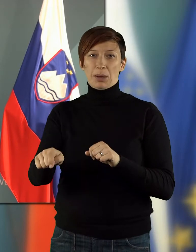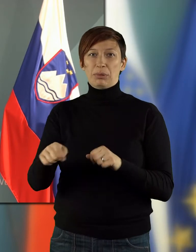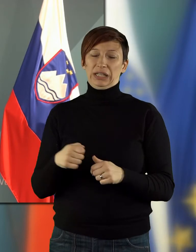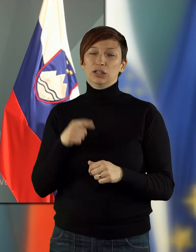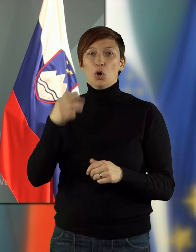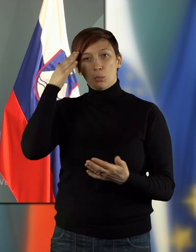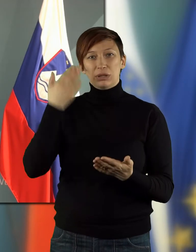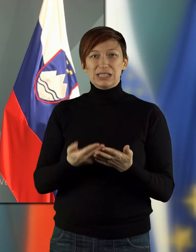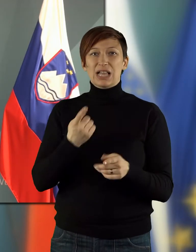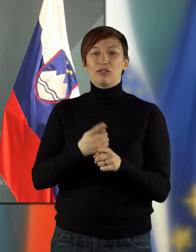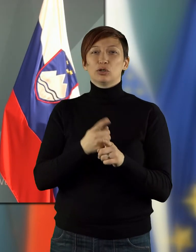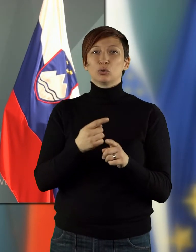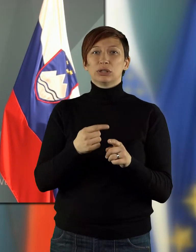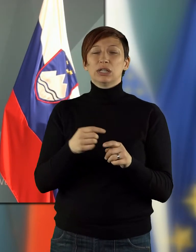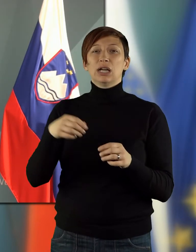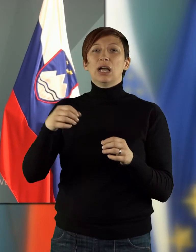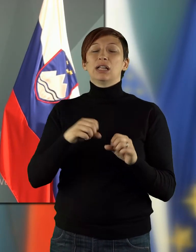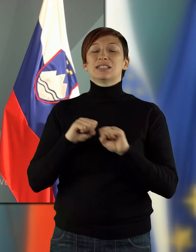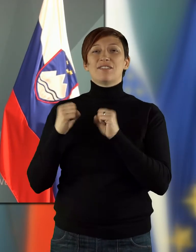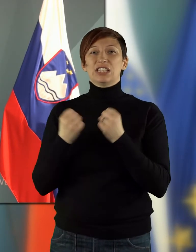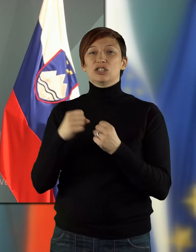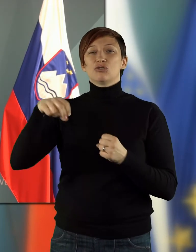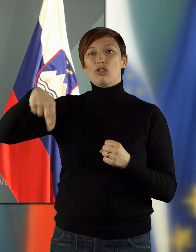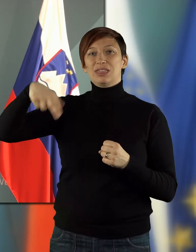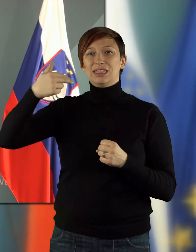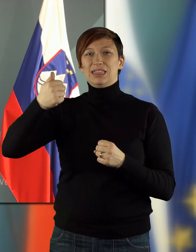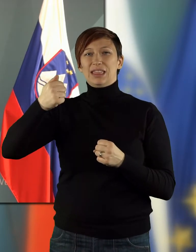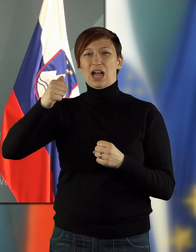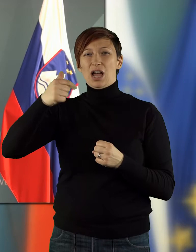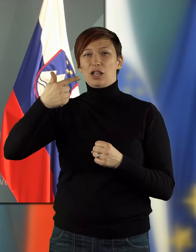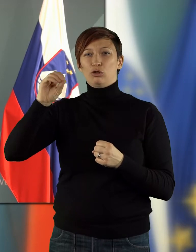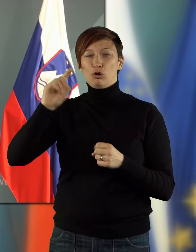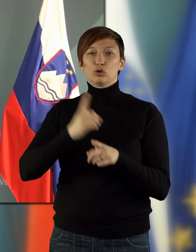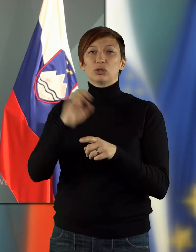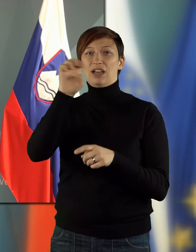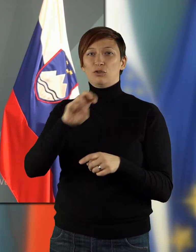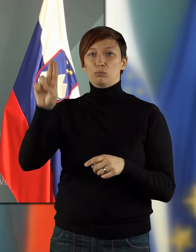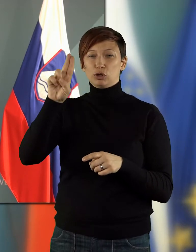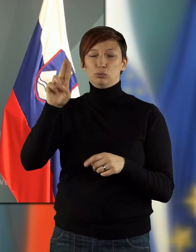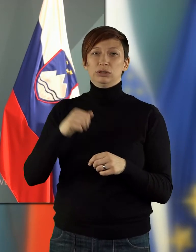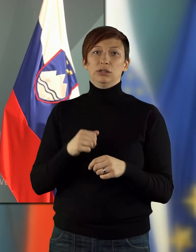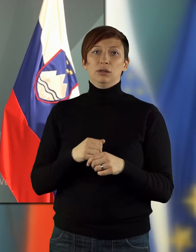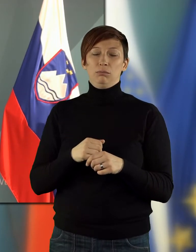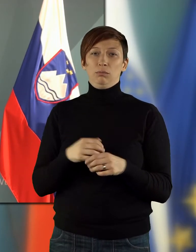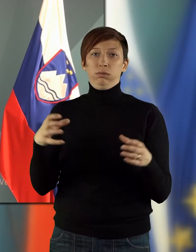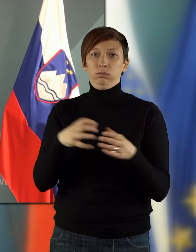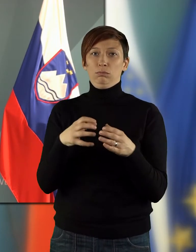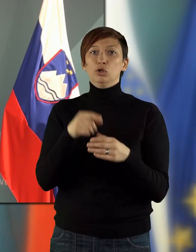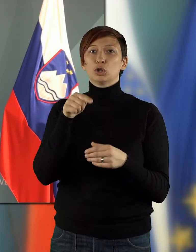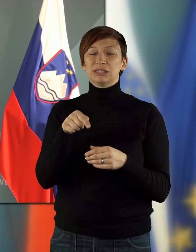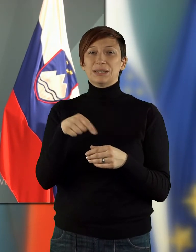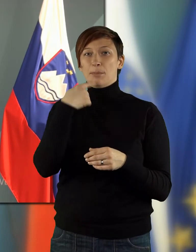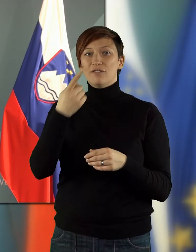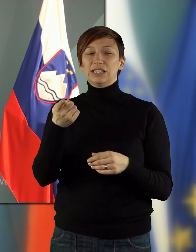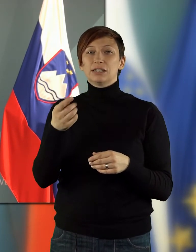korak naprej. To nam priznavajo tudi v zavezništvu NATO, to nam priznavajo tudi v Evropski uniji. In v sklopu tega